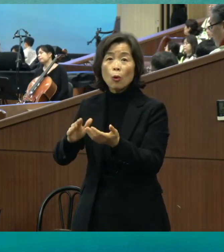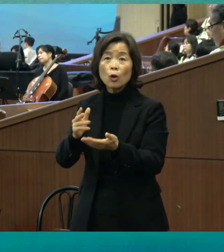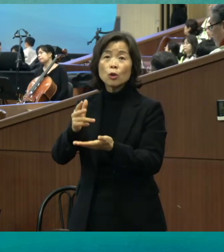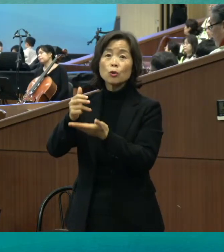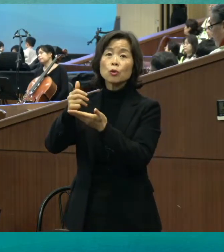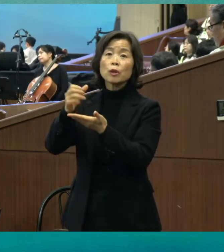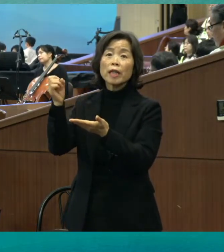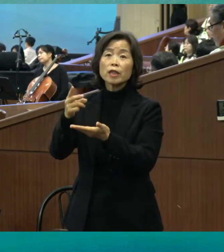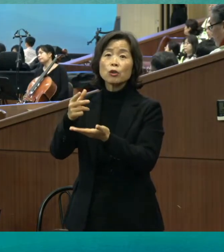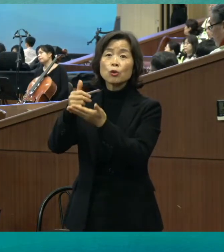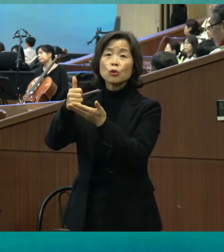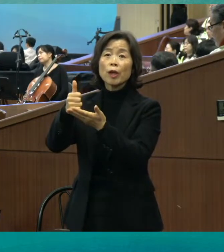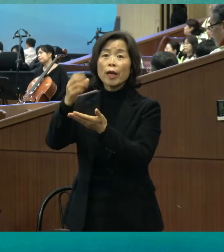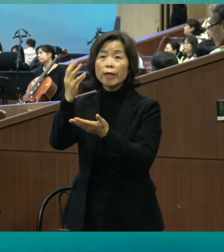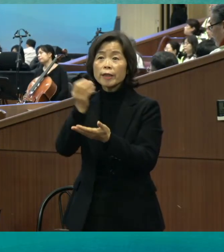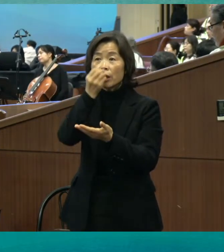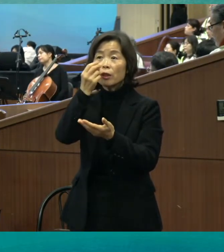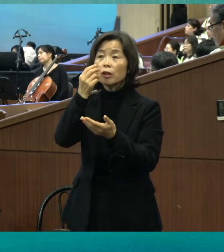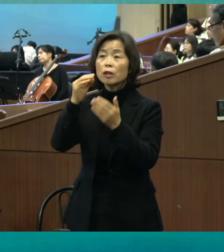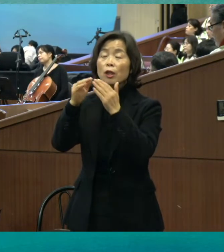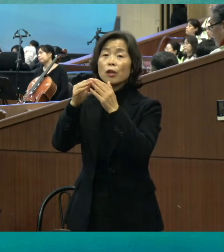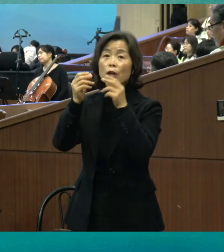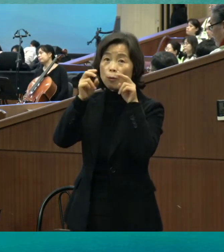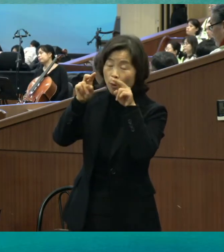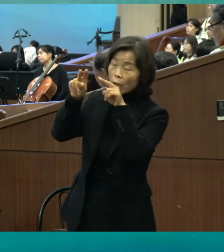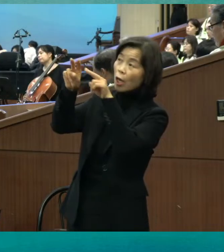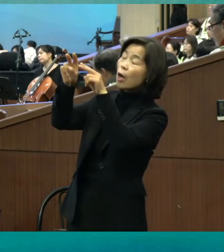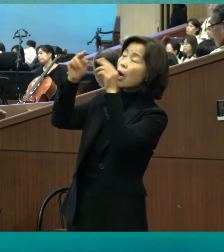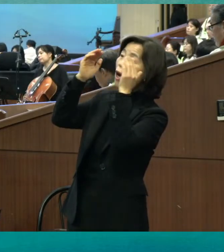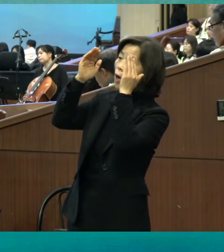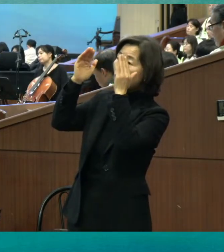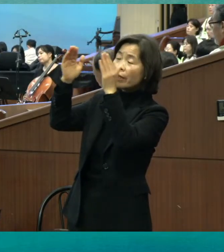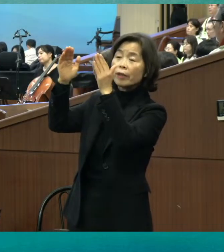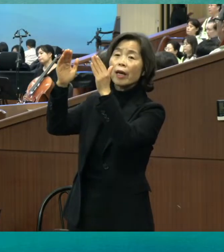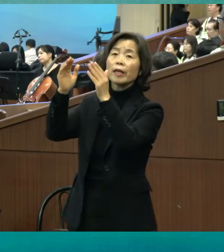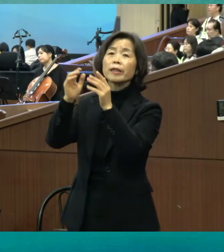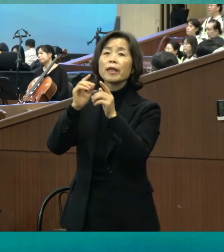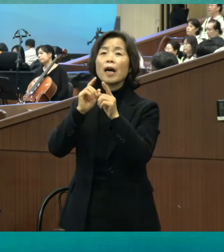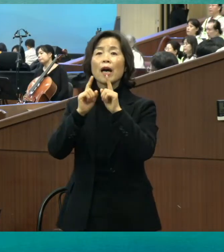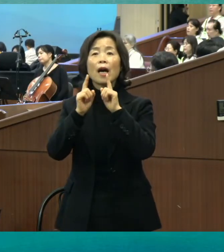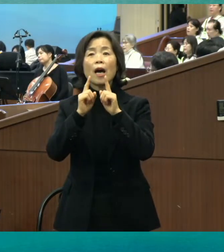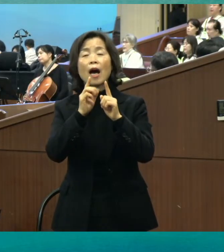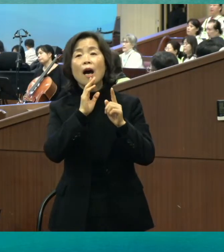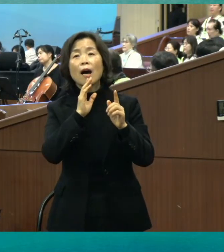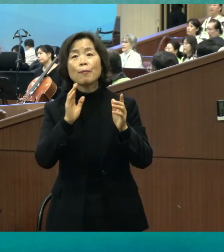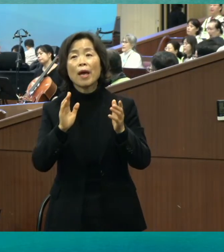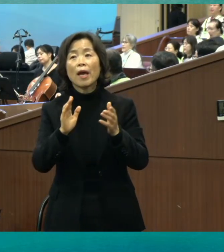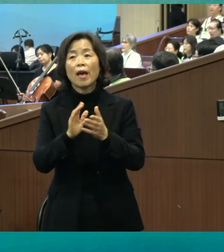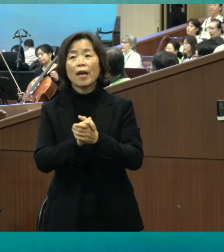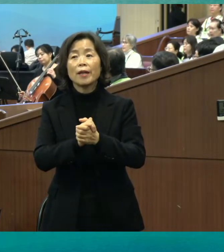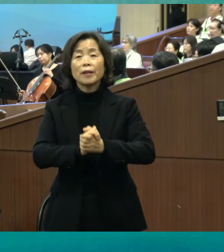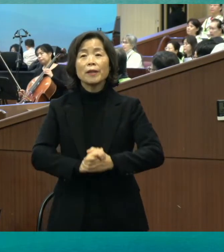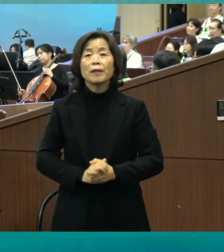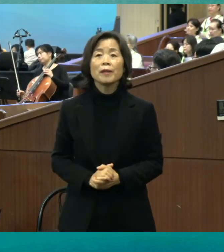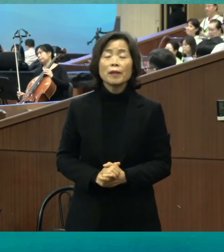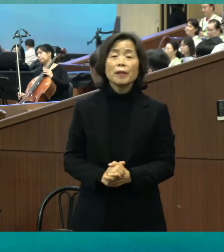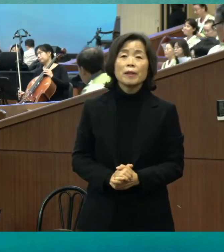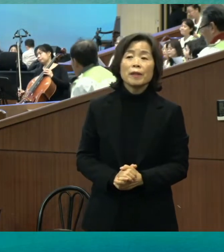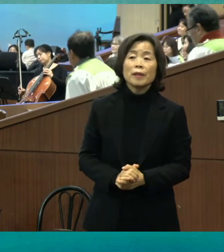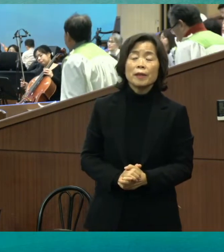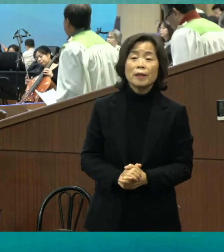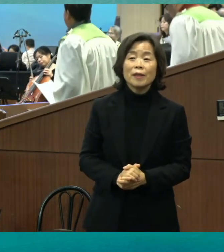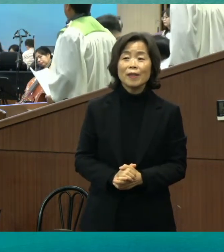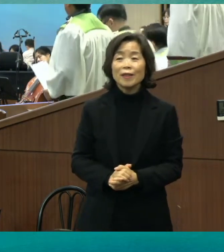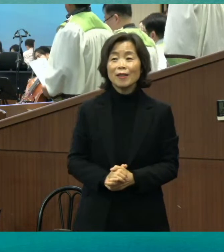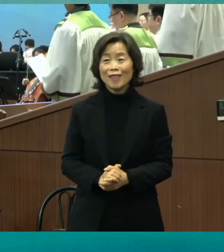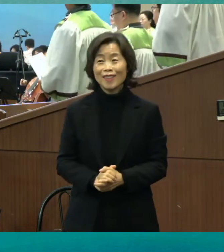쫓겨났을지라도 다시 주의 성전을 바라보겠다 하였나이다. 아멘. 아멘.